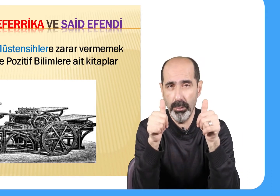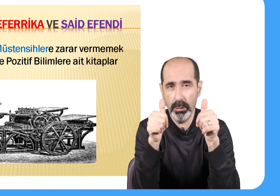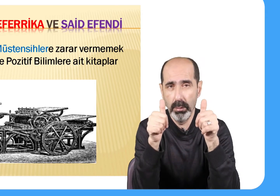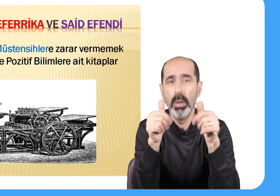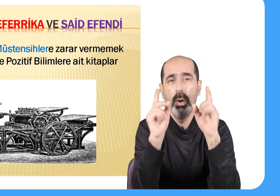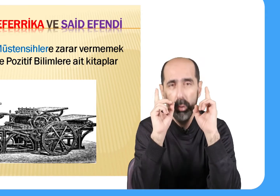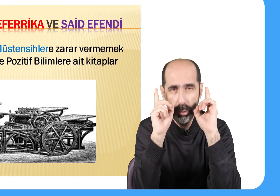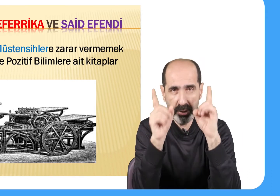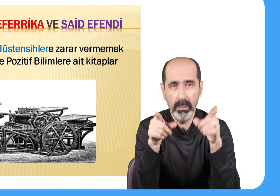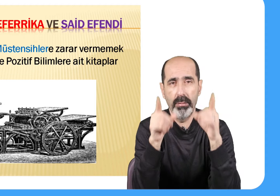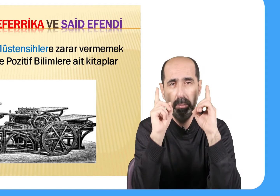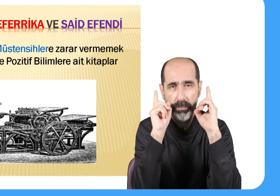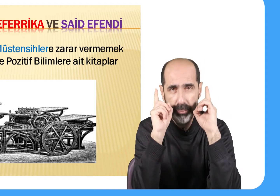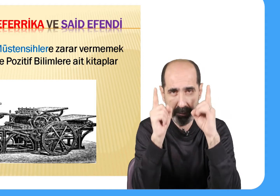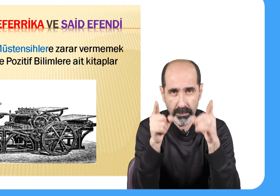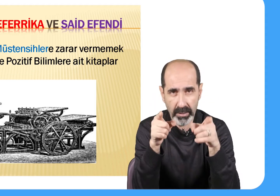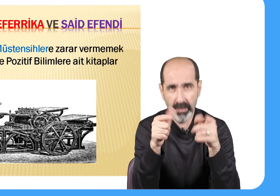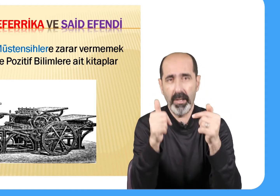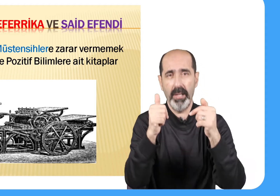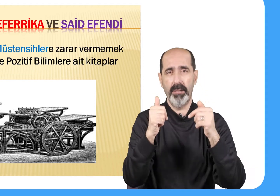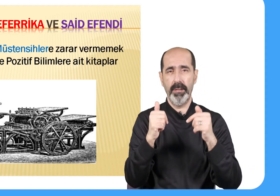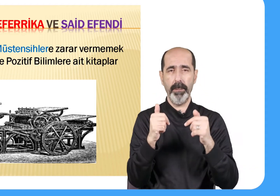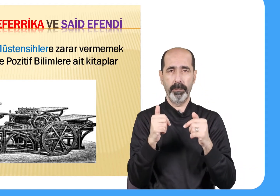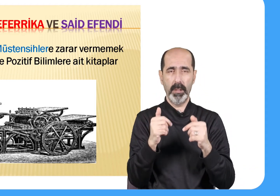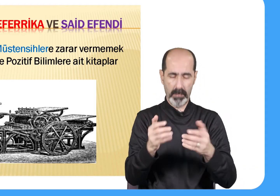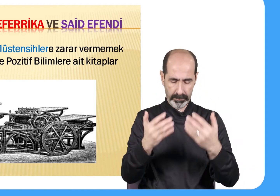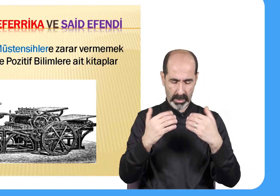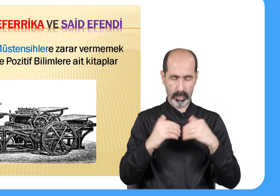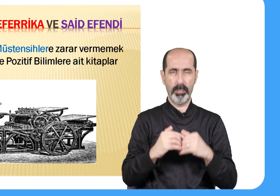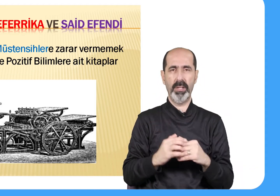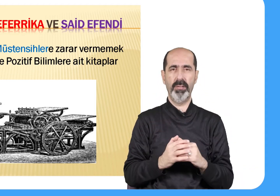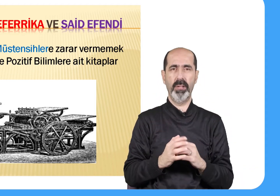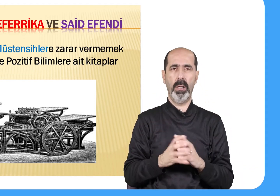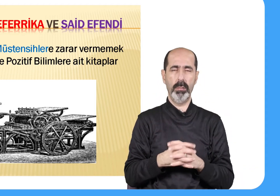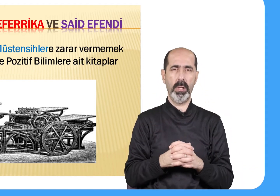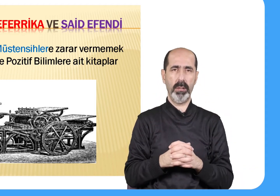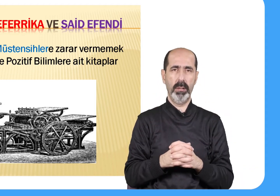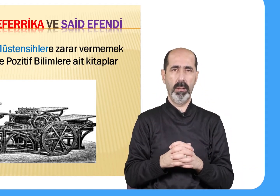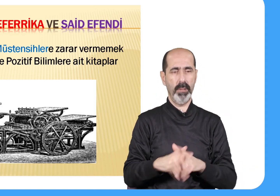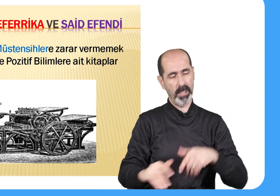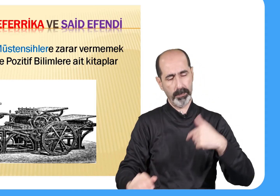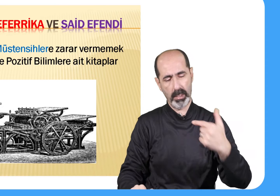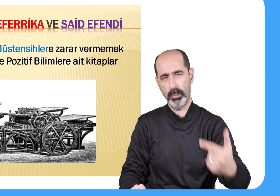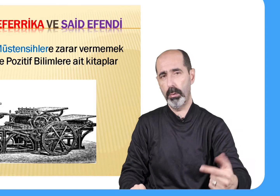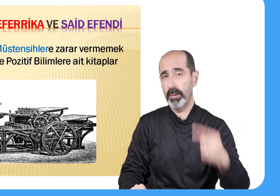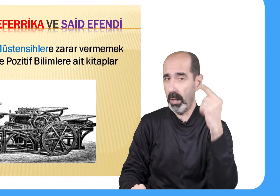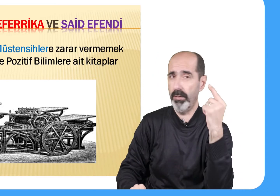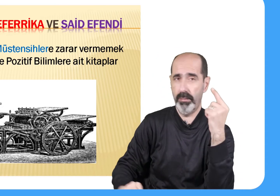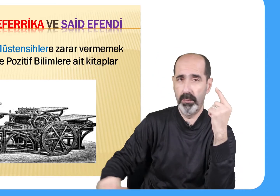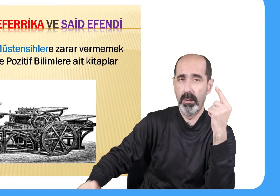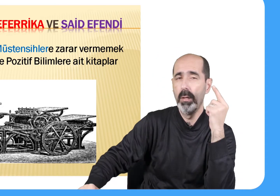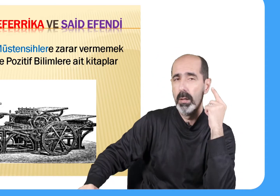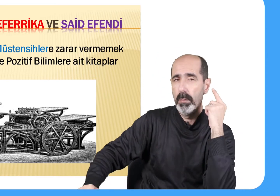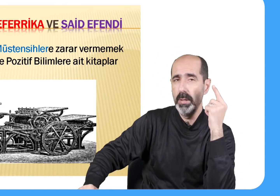fetva veriyor O şey gülistanın fetvası sayesinde matbaa kurma izni alıyorlar ve matbaa kuru